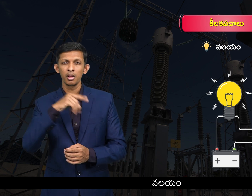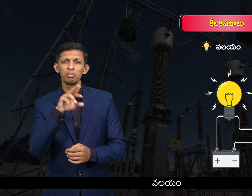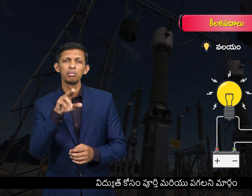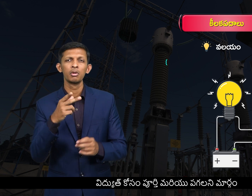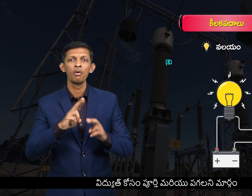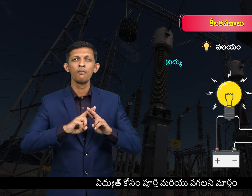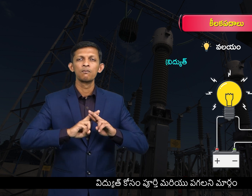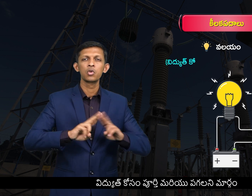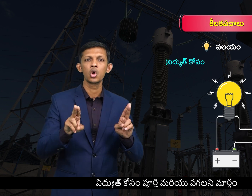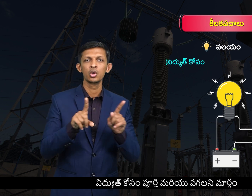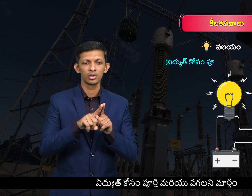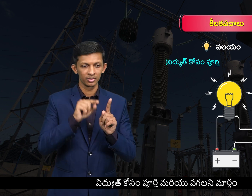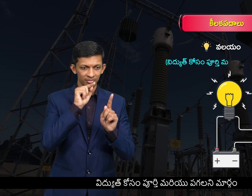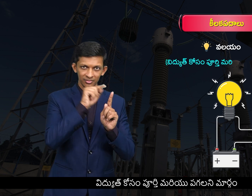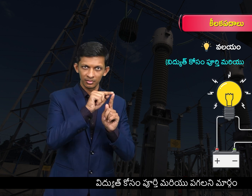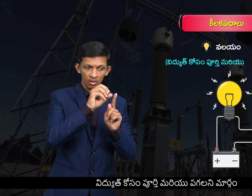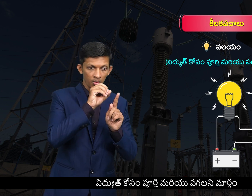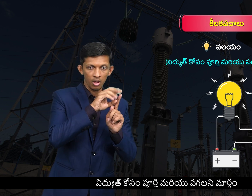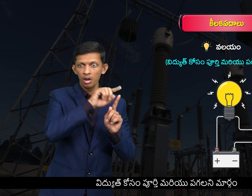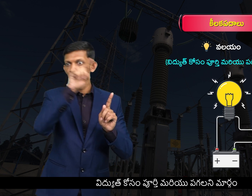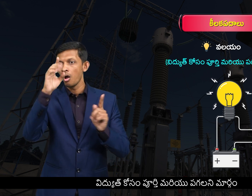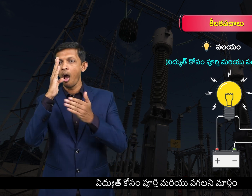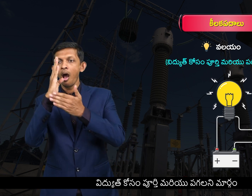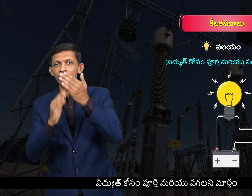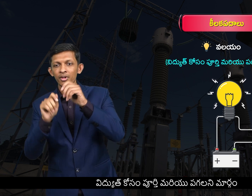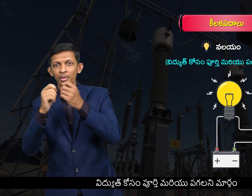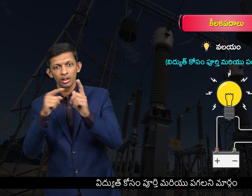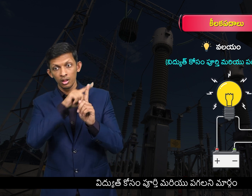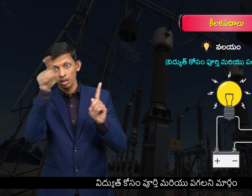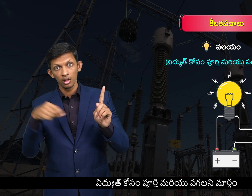వలయం, విద్యుత్ కోసం పూర్తి మరియు పగలని మార్గం.